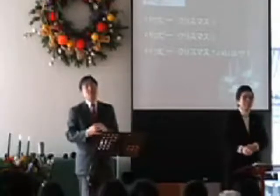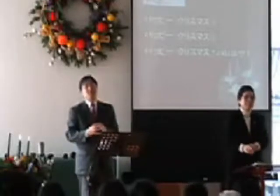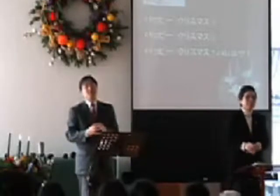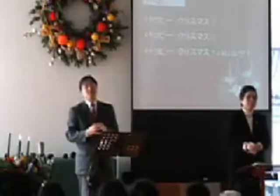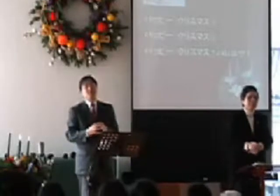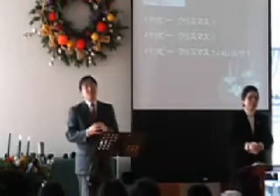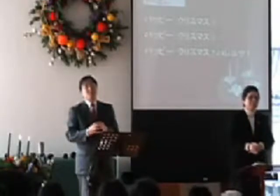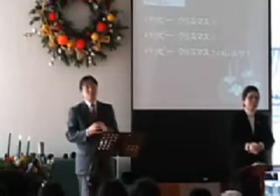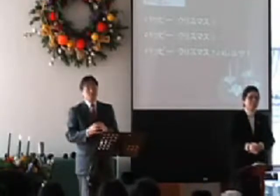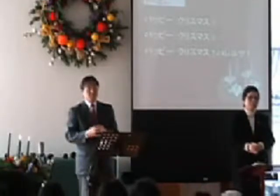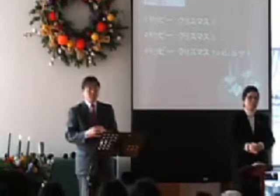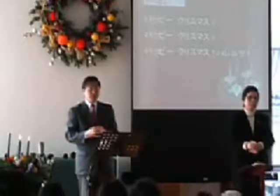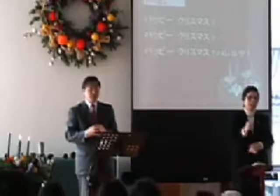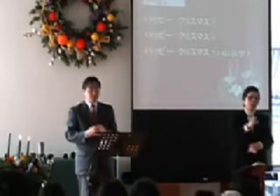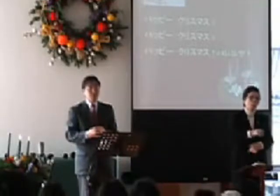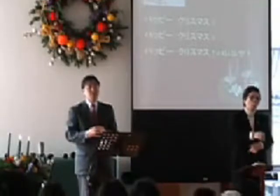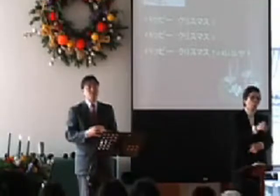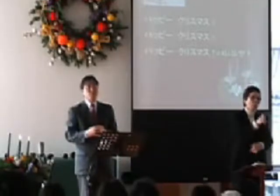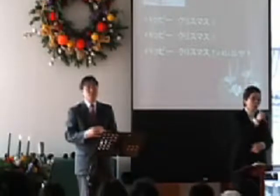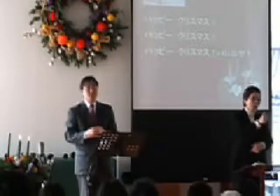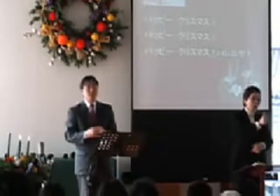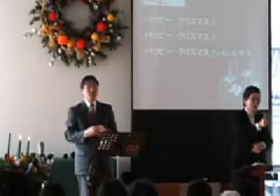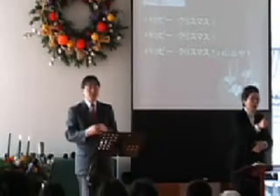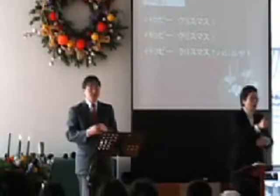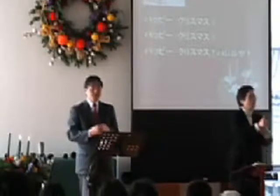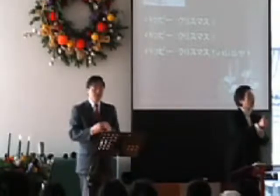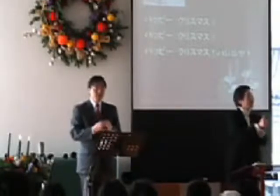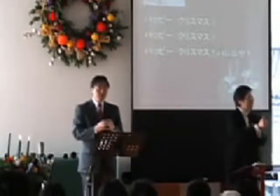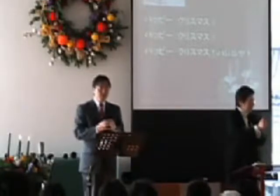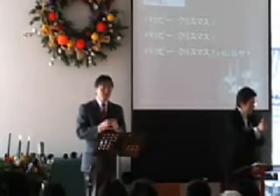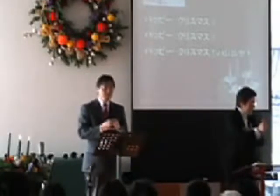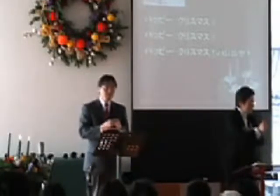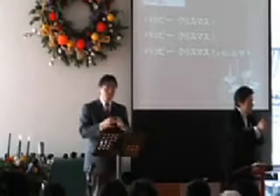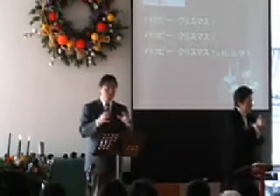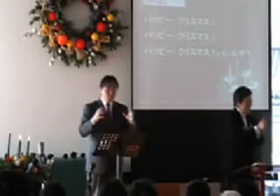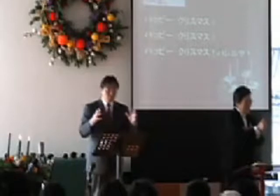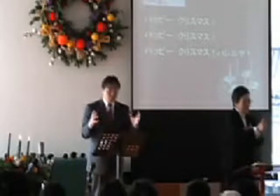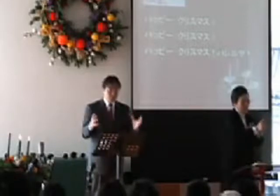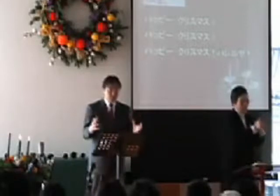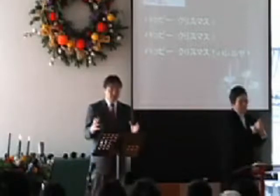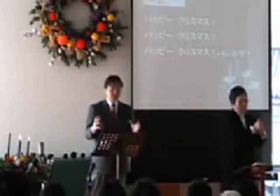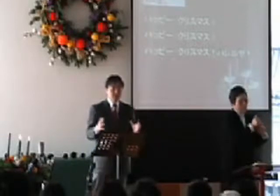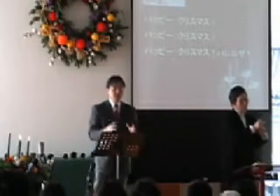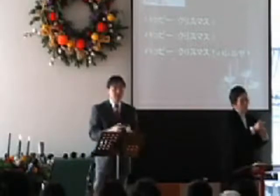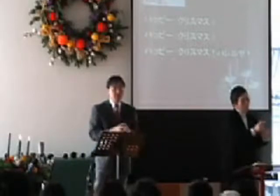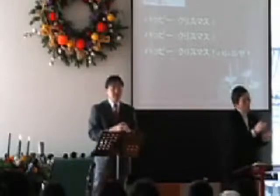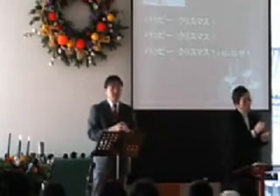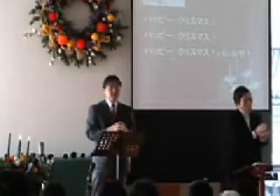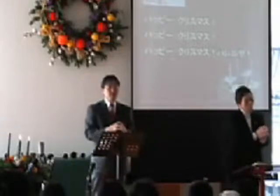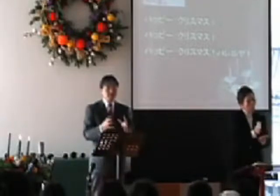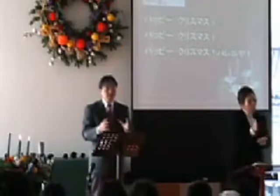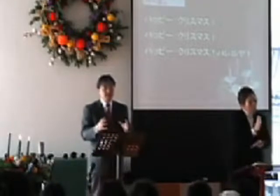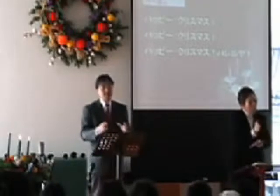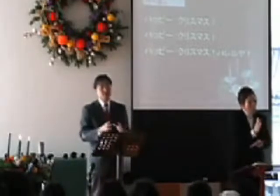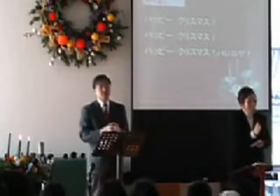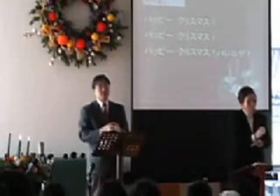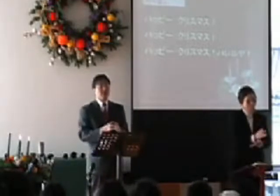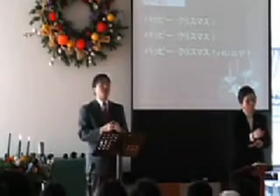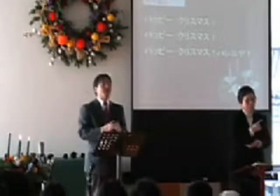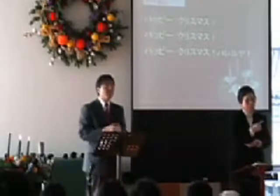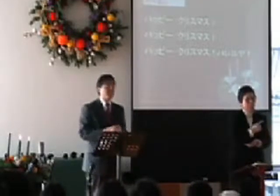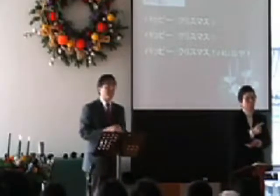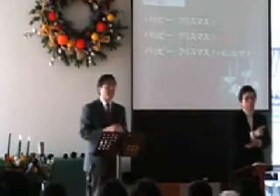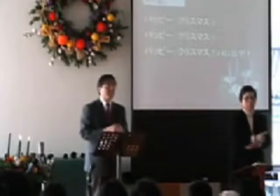て隣の日本にしようね。そういうふうに、まあ、ペルシャと日本はだいぶ離れてますけれども、考えてくれてるかも、変われるかもしれないので